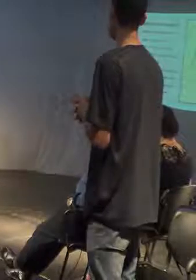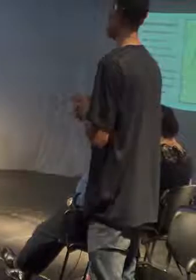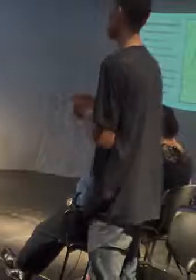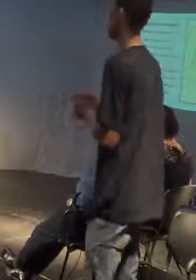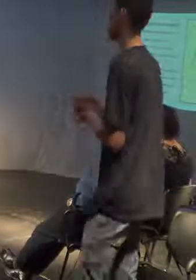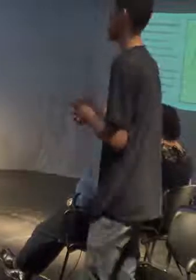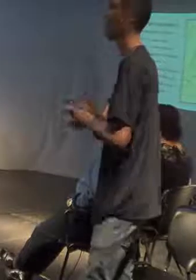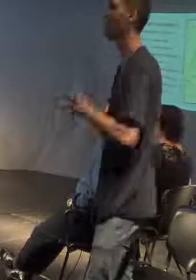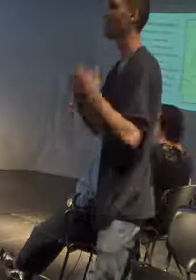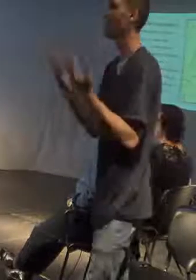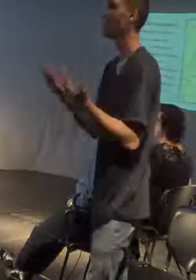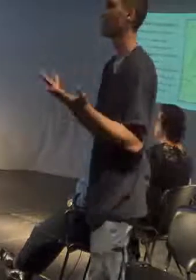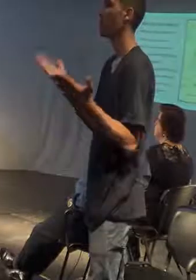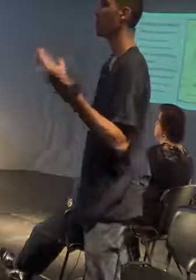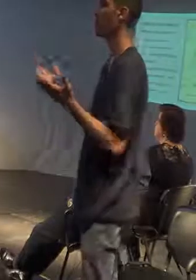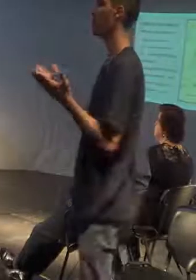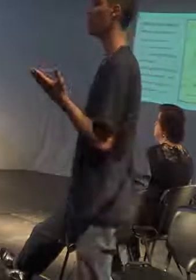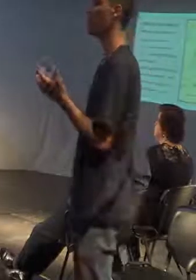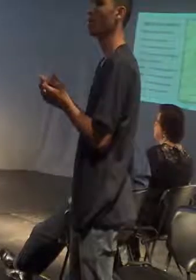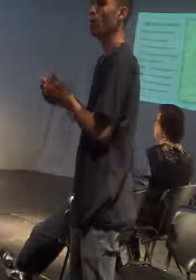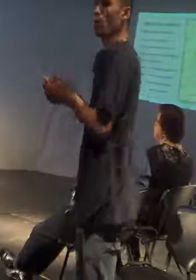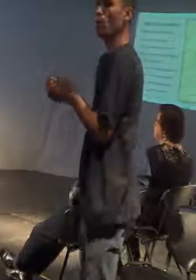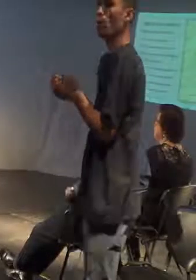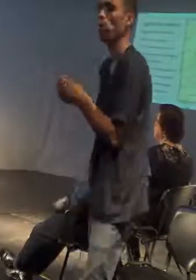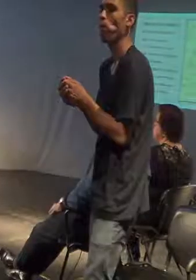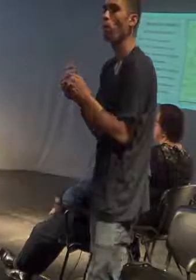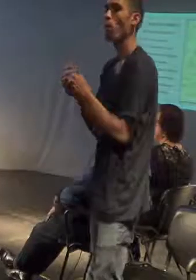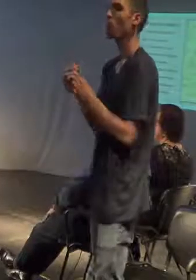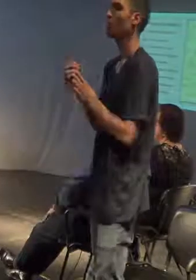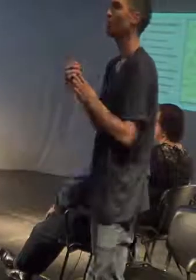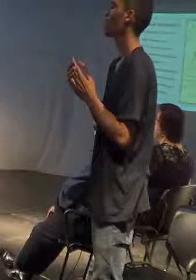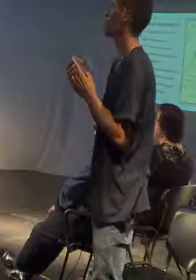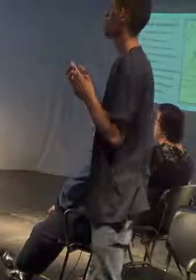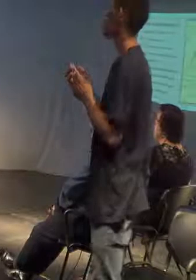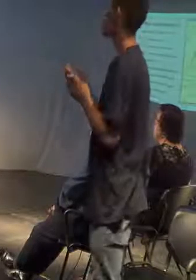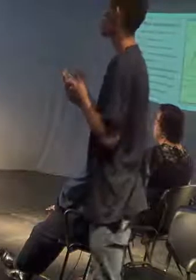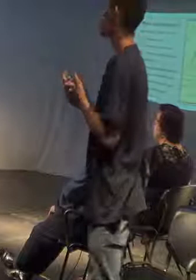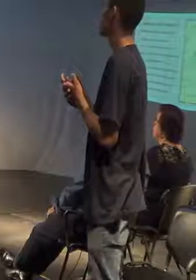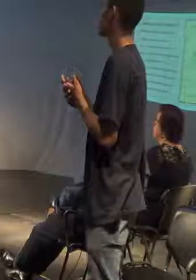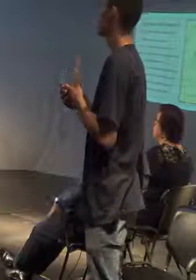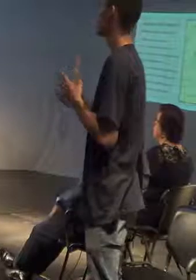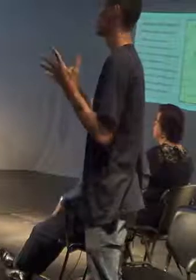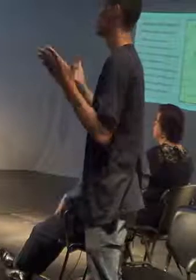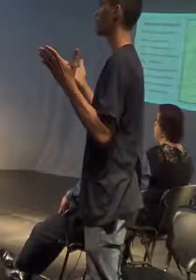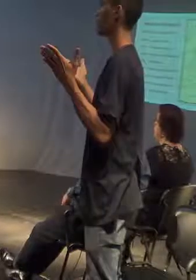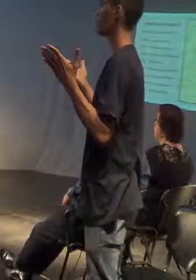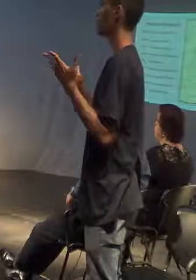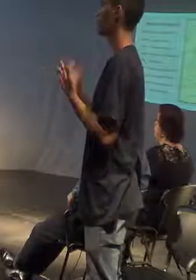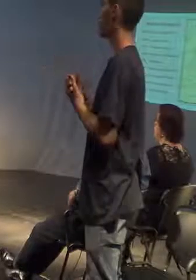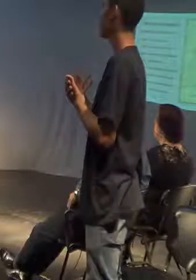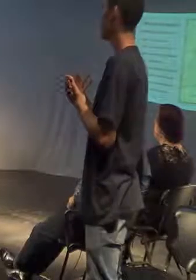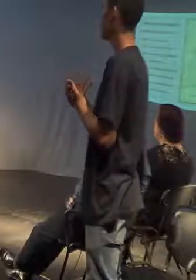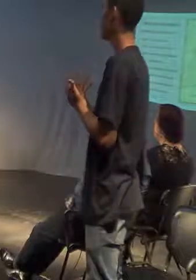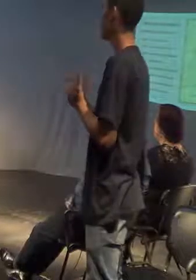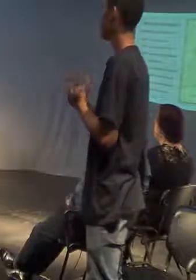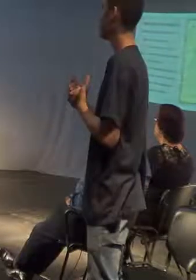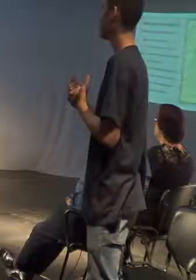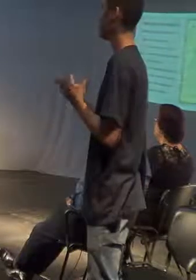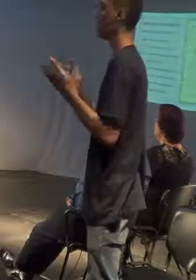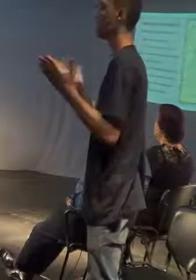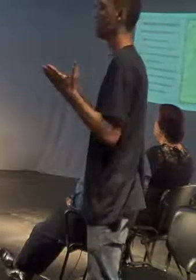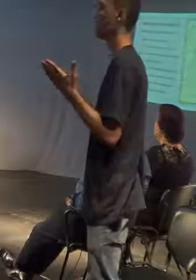estão sendo colocadas em jogo, que começou em 2008 e que já vamos mais de uma década que